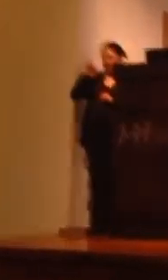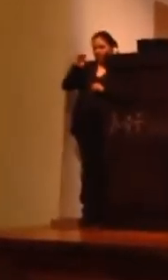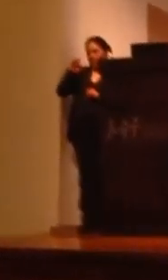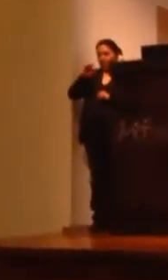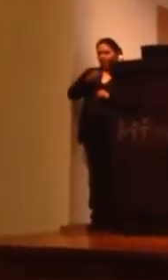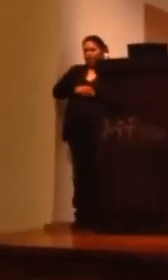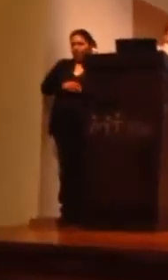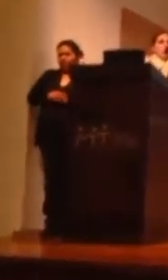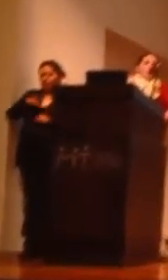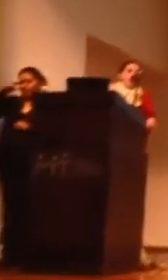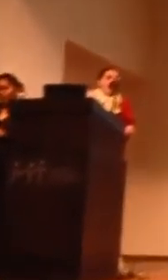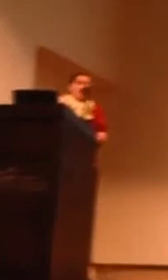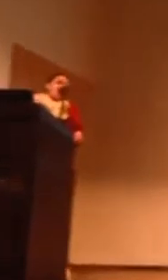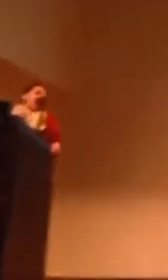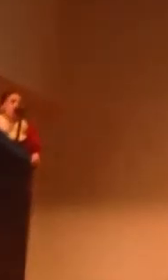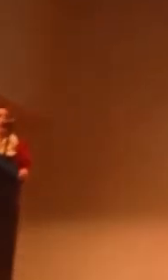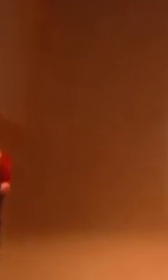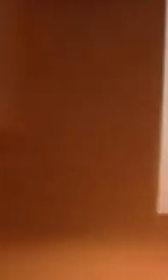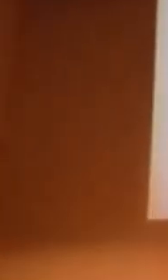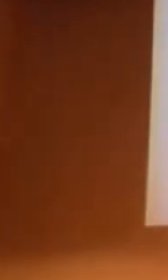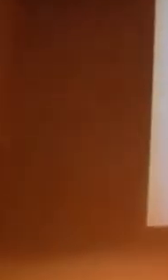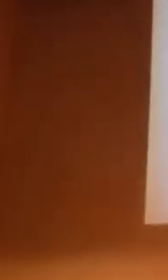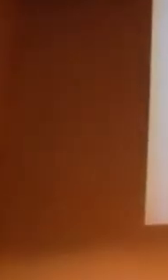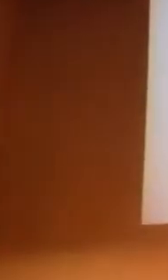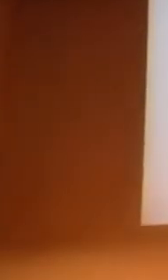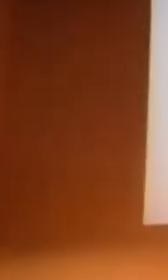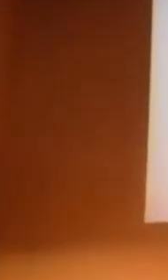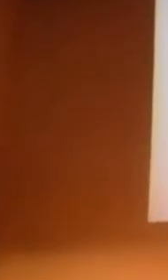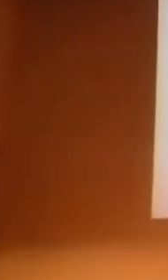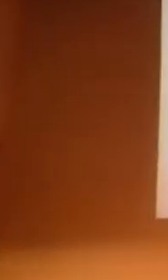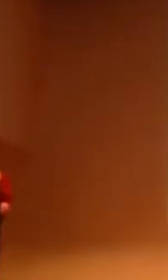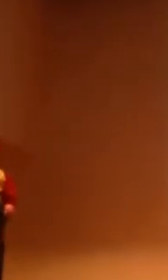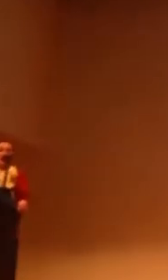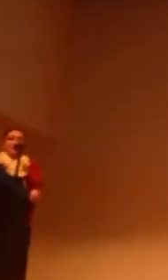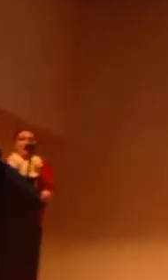¿Qué coeficiente intelectual tiene? No, pues yo tengo 180.